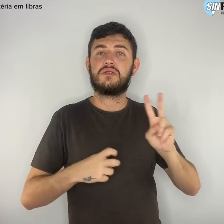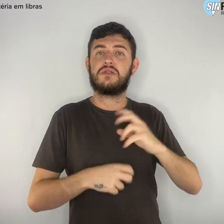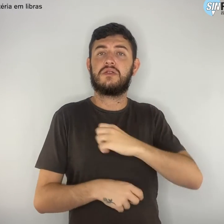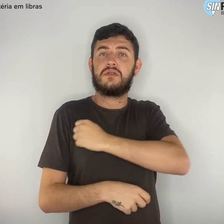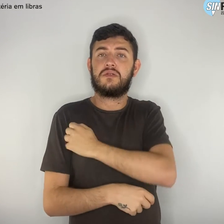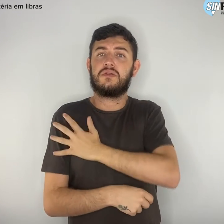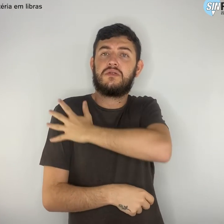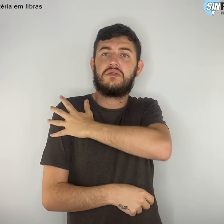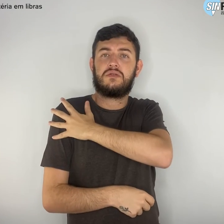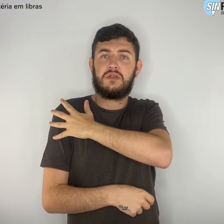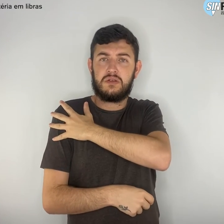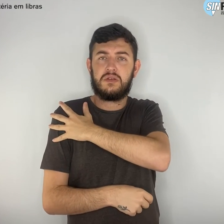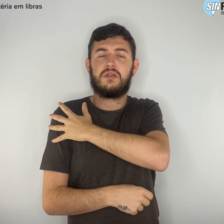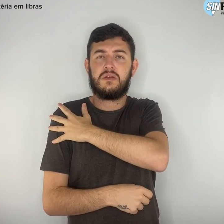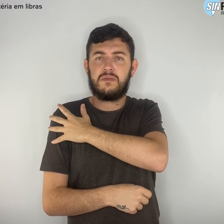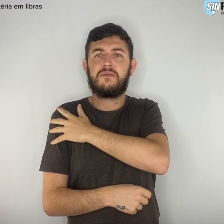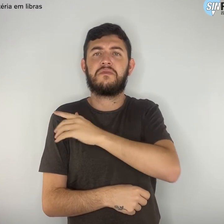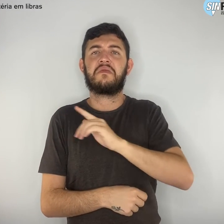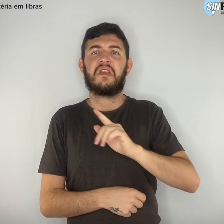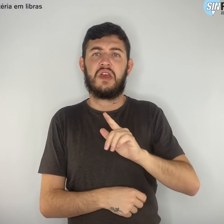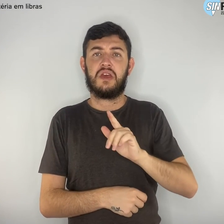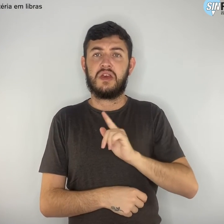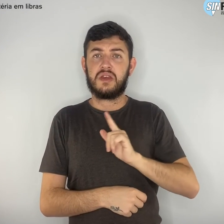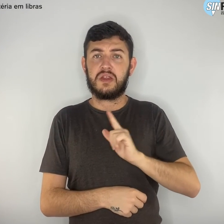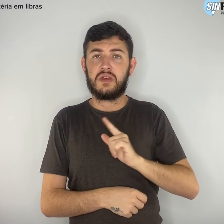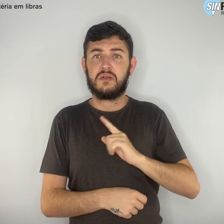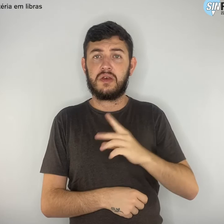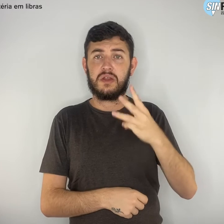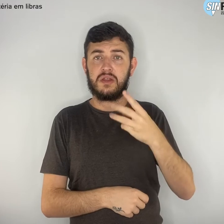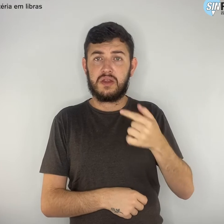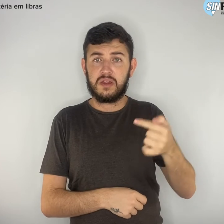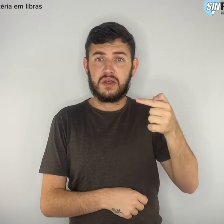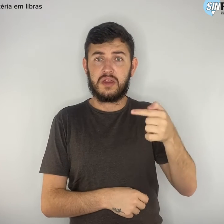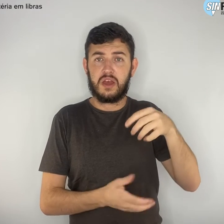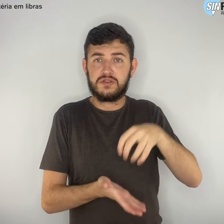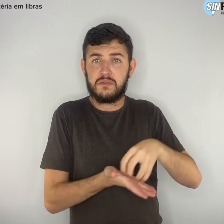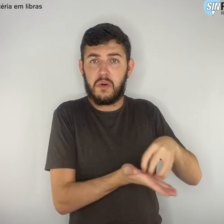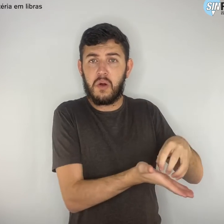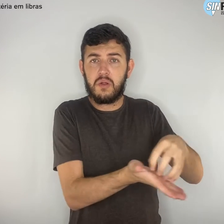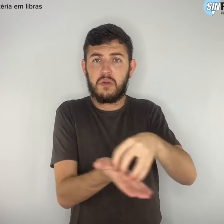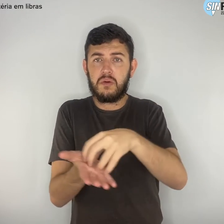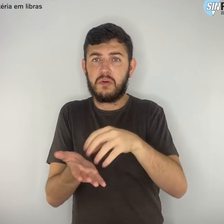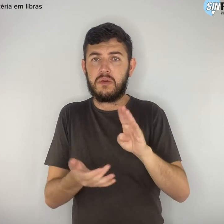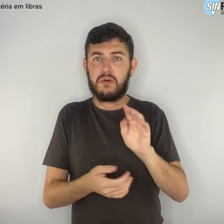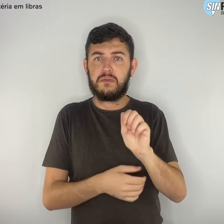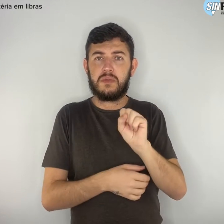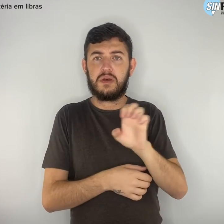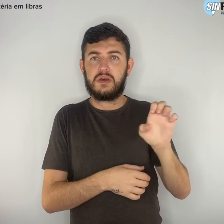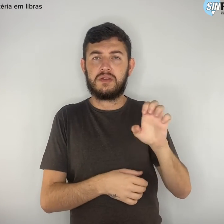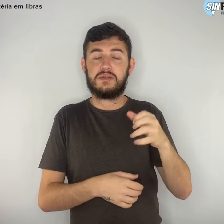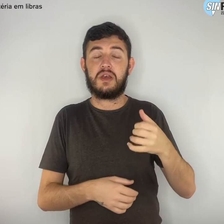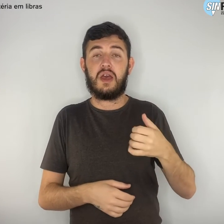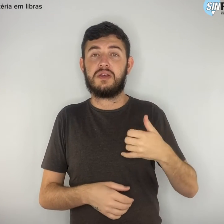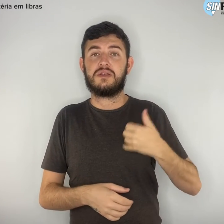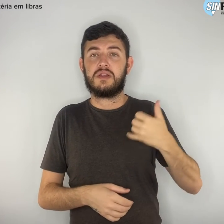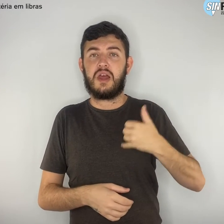distribuídos entre 37 polos base. As faixas etárias mais afetadas estão